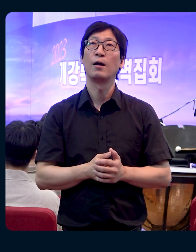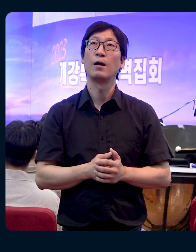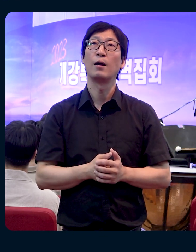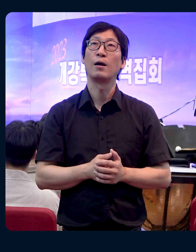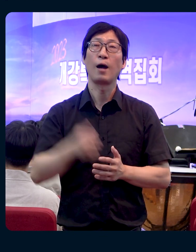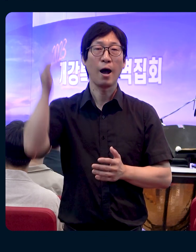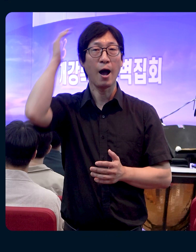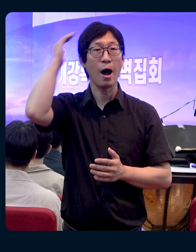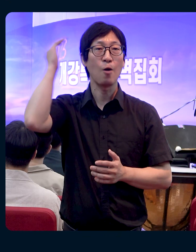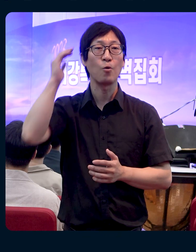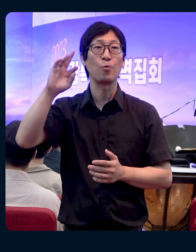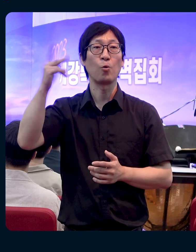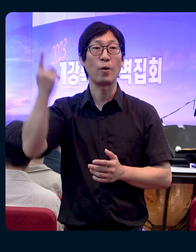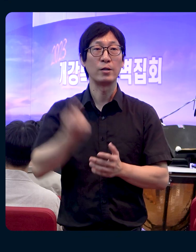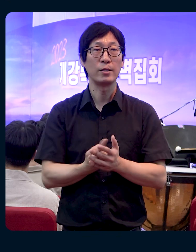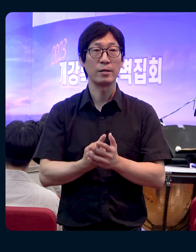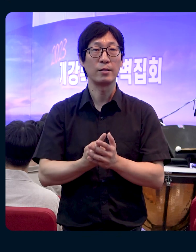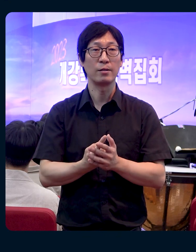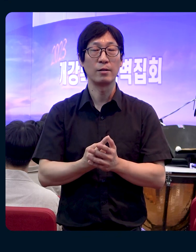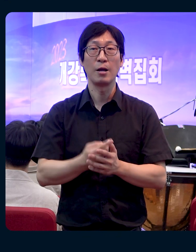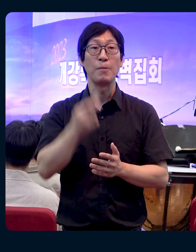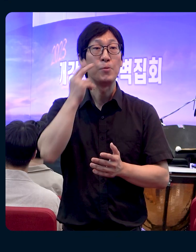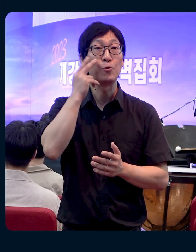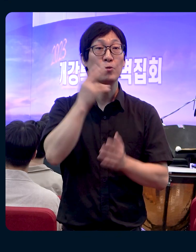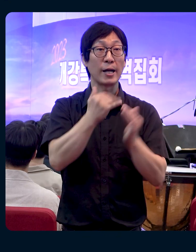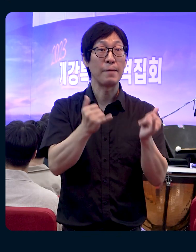제일 조심할 게 한국 사람 조심해라.